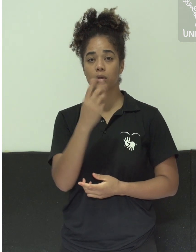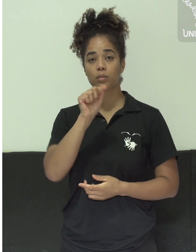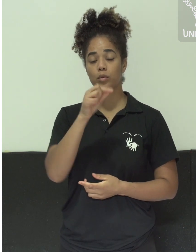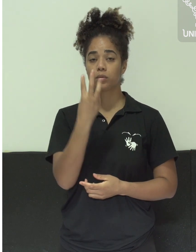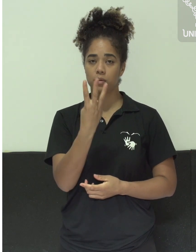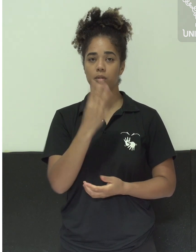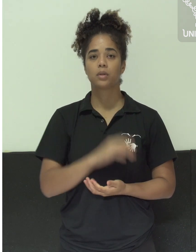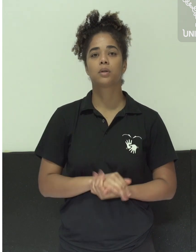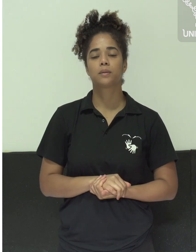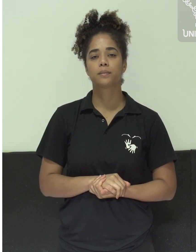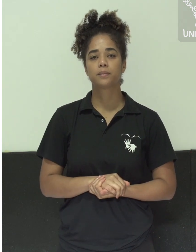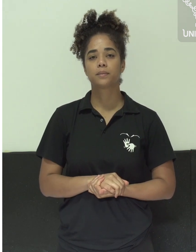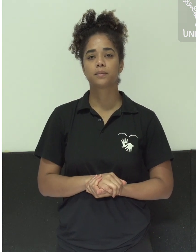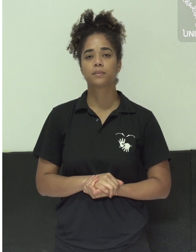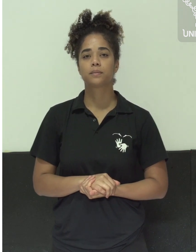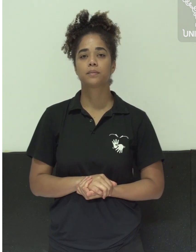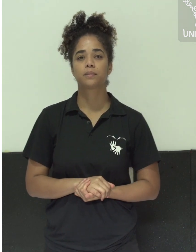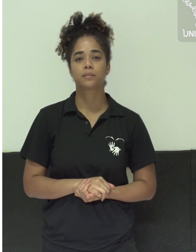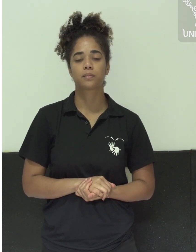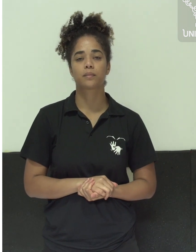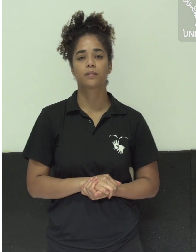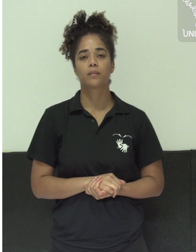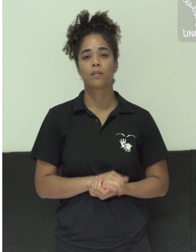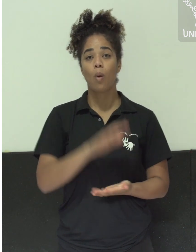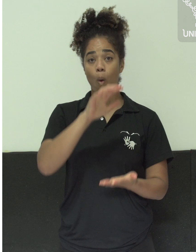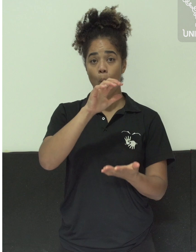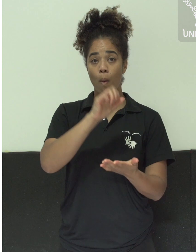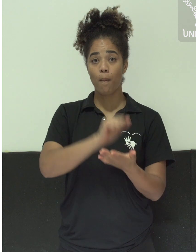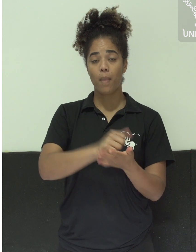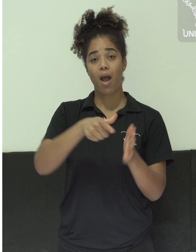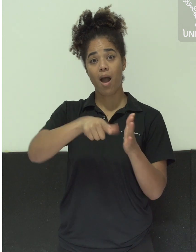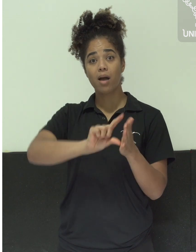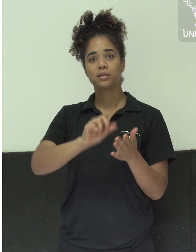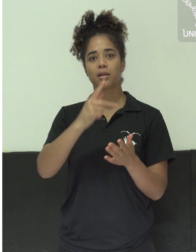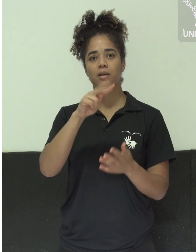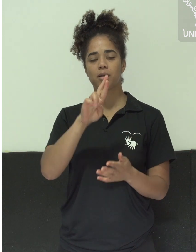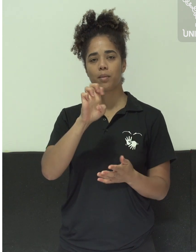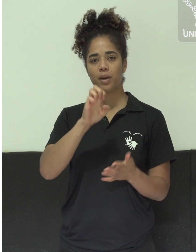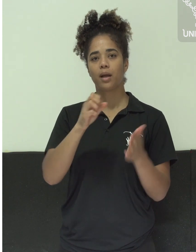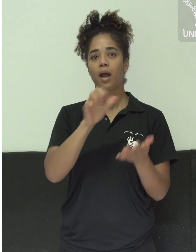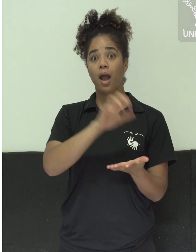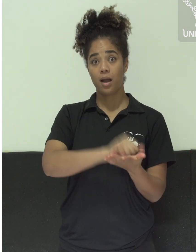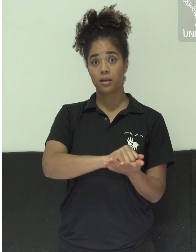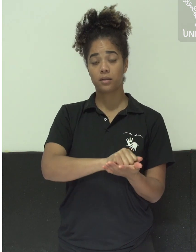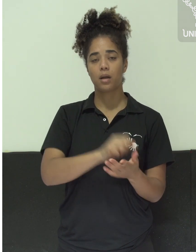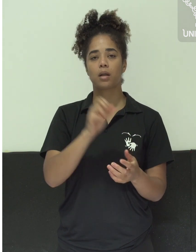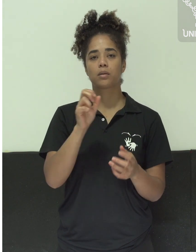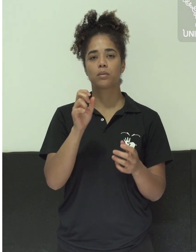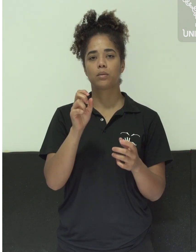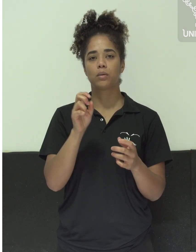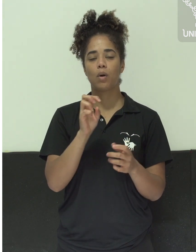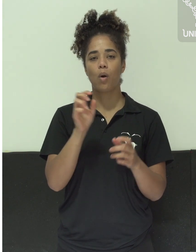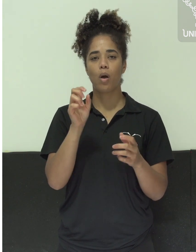7.3.3. O pré-cadastro online dos candidatos convocados na chamada única